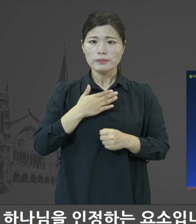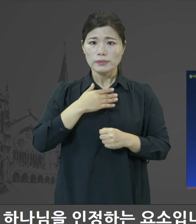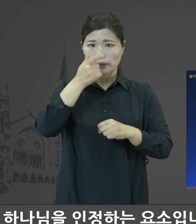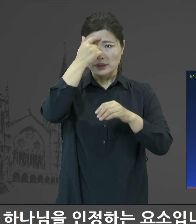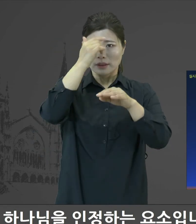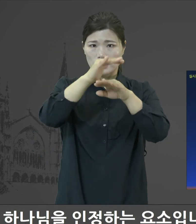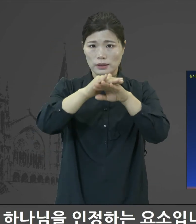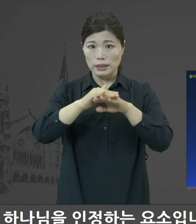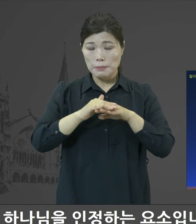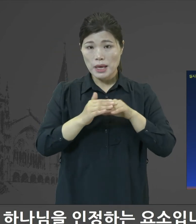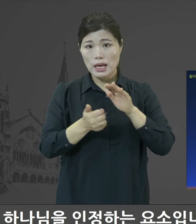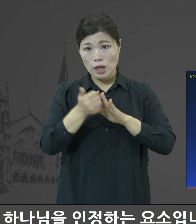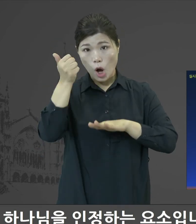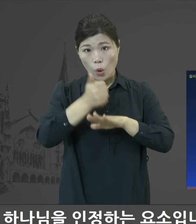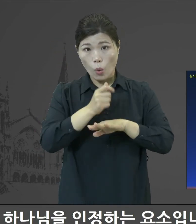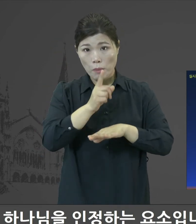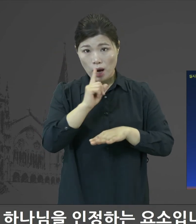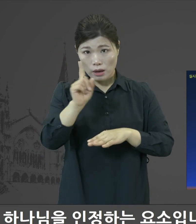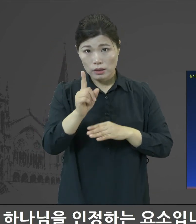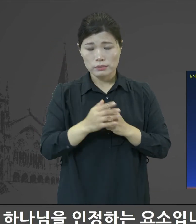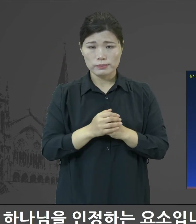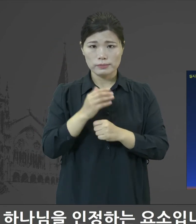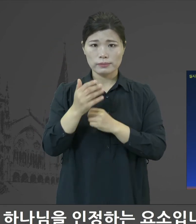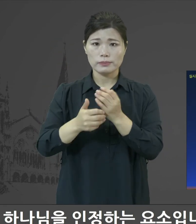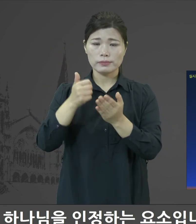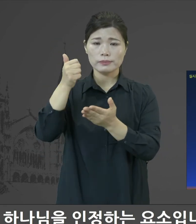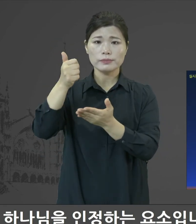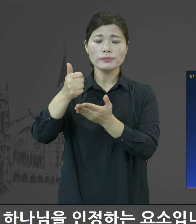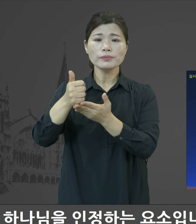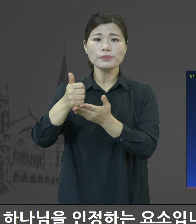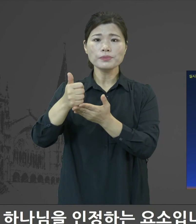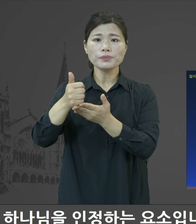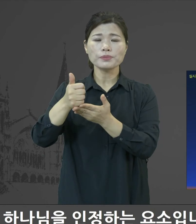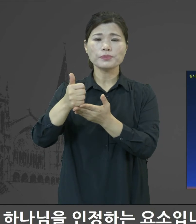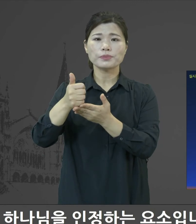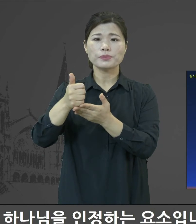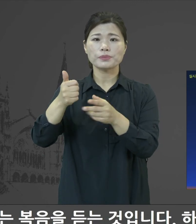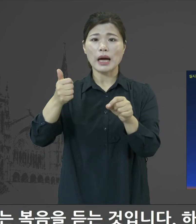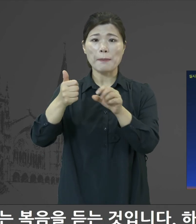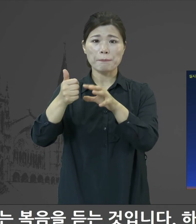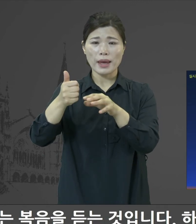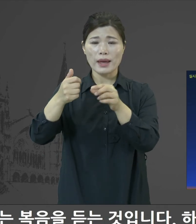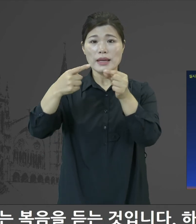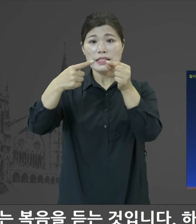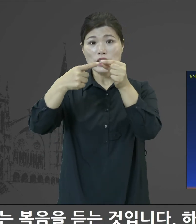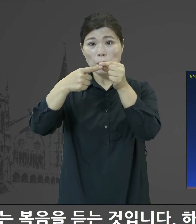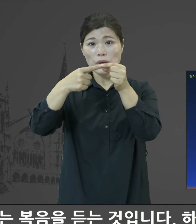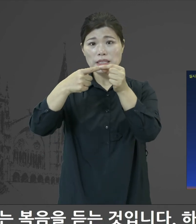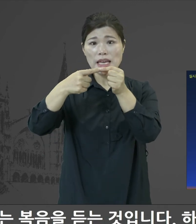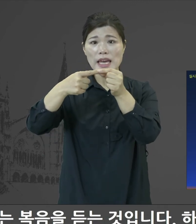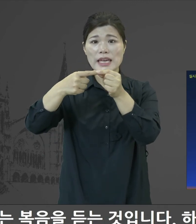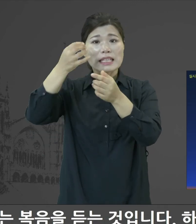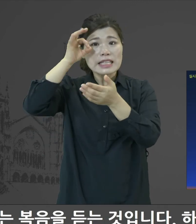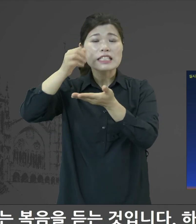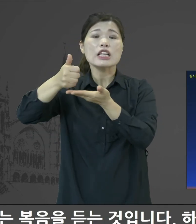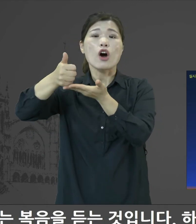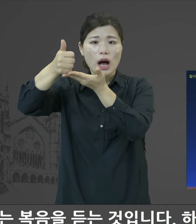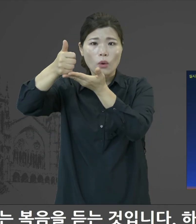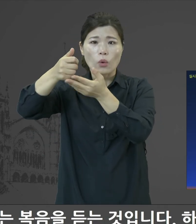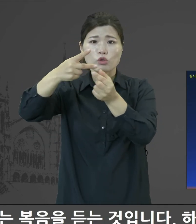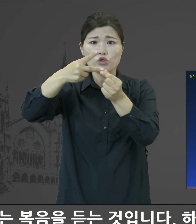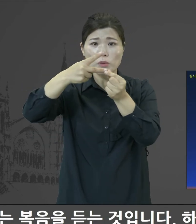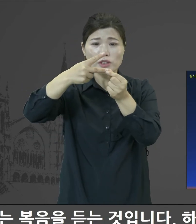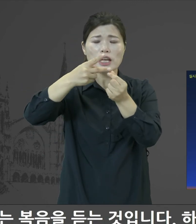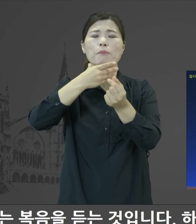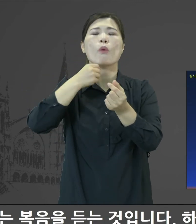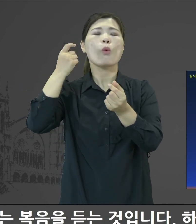성공한다는 것은 하나님 앞에 나와서 하나님을 높이고 인정하는 그 일과 복음을 듣는 일이 일어날 때